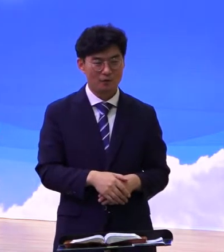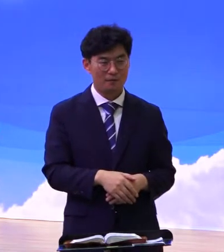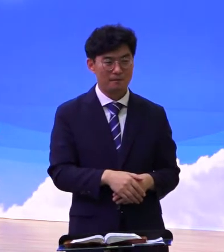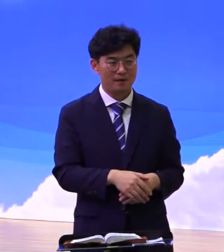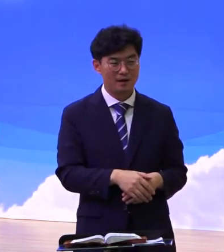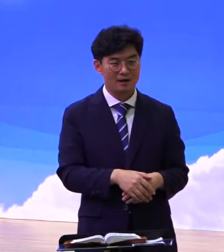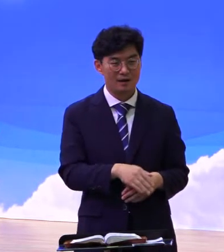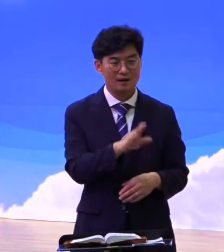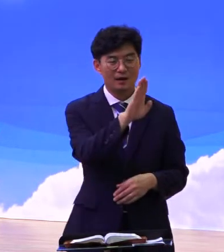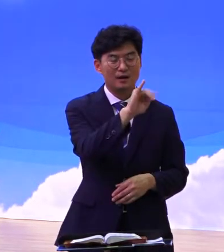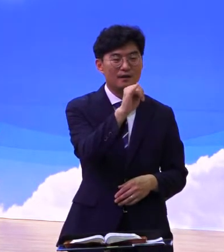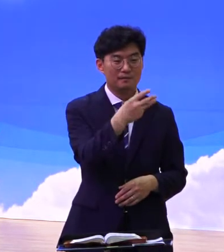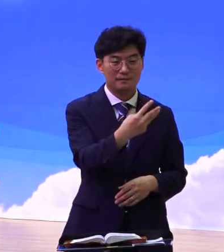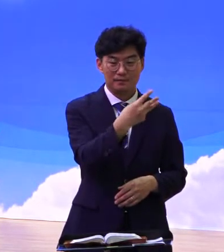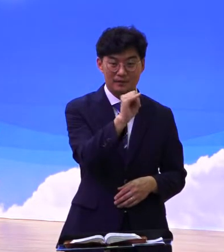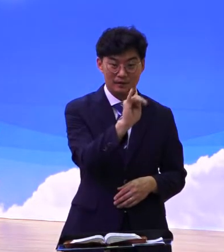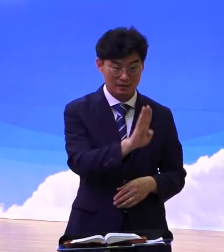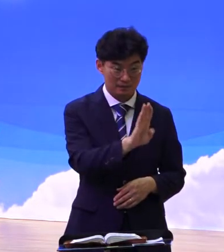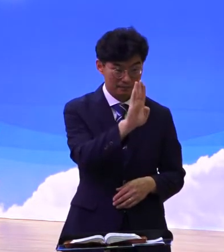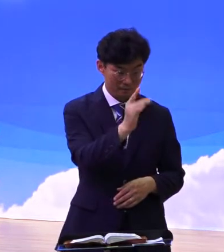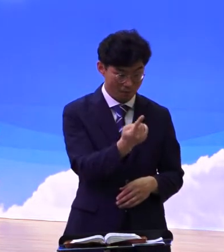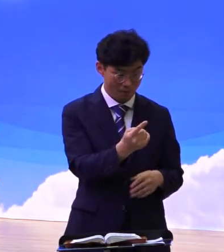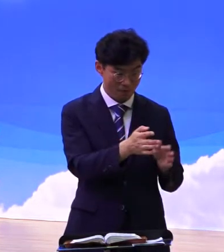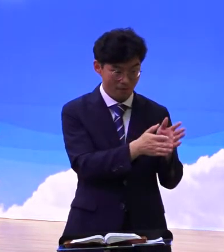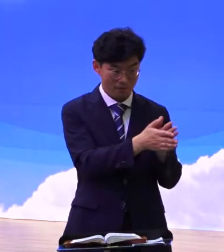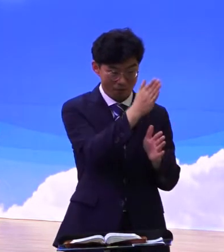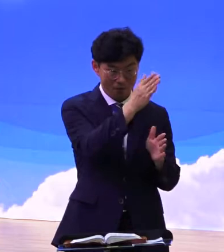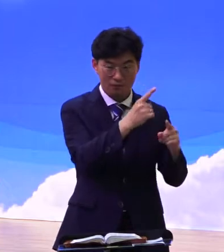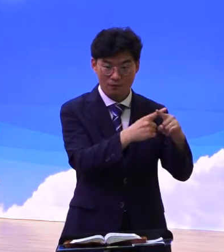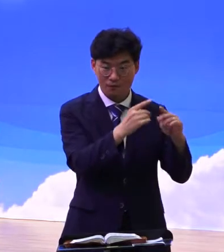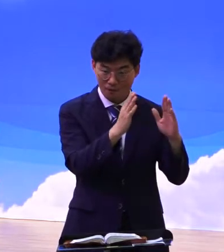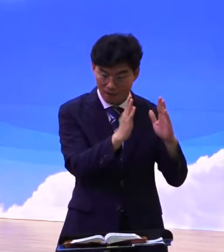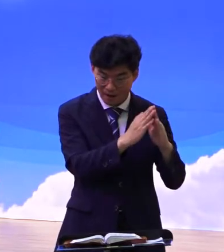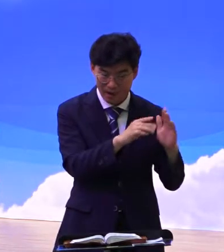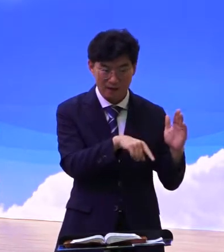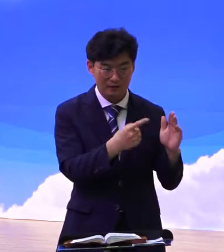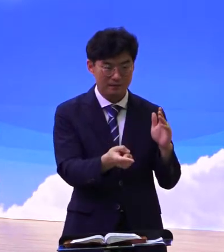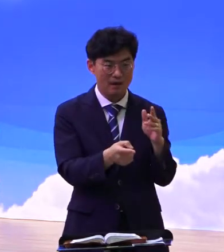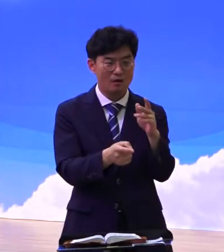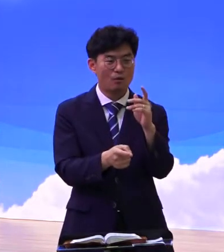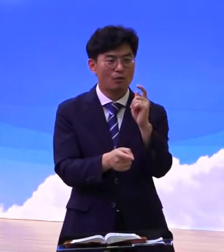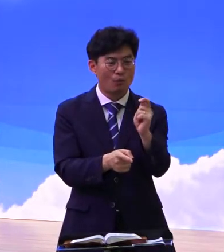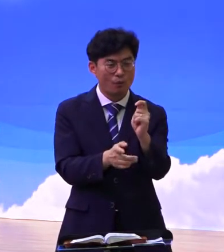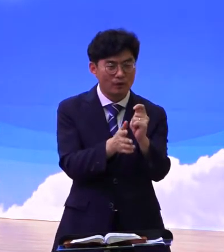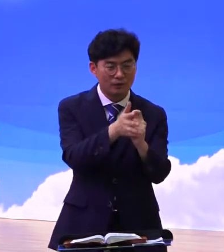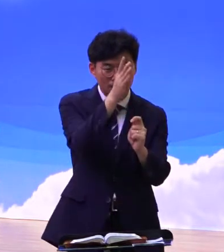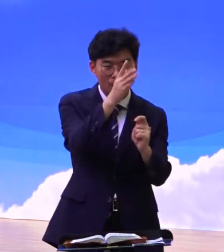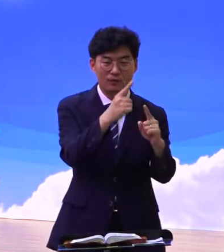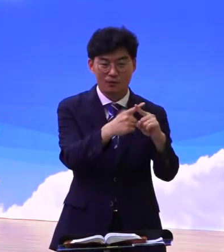있는 데살로니가 교회, 그 다음에 세워진 유럽의 세 번째 교회였습니다.